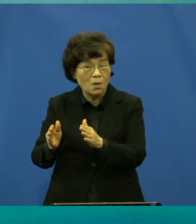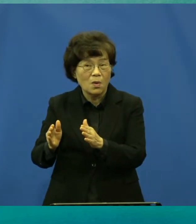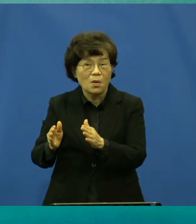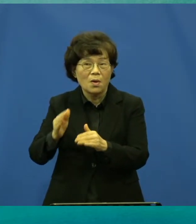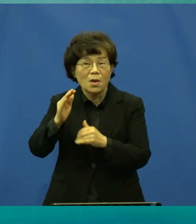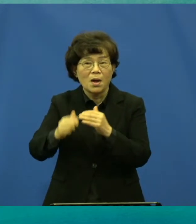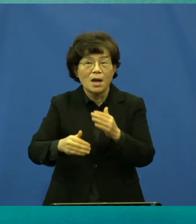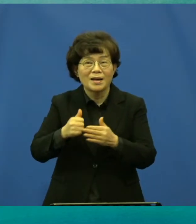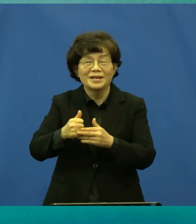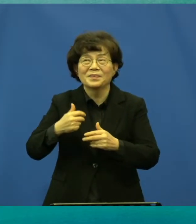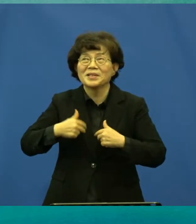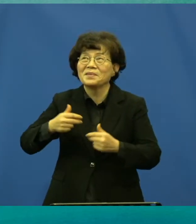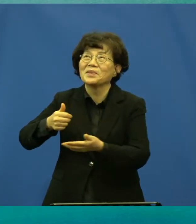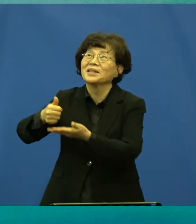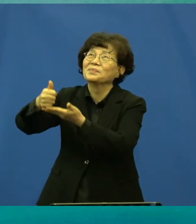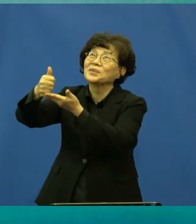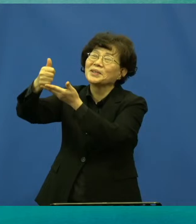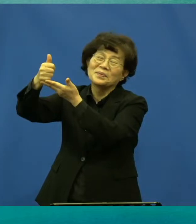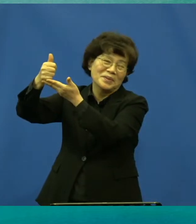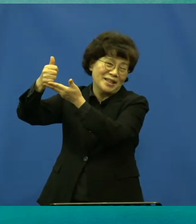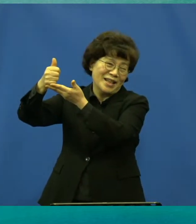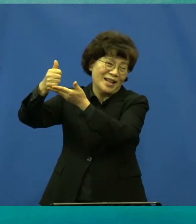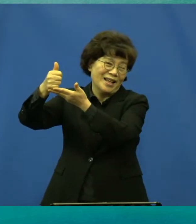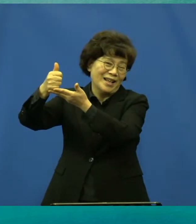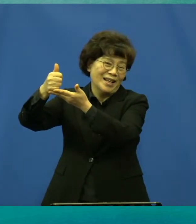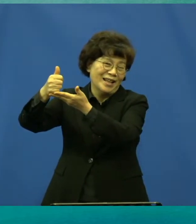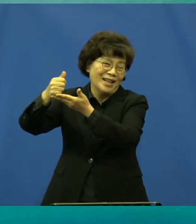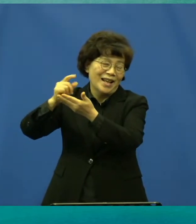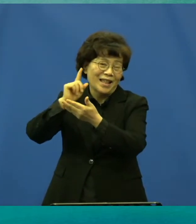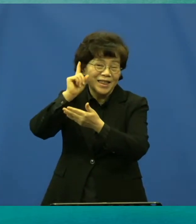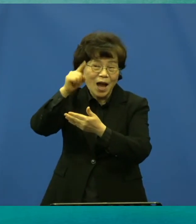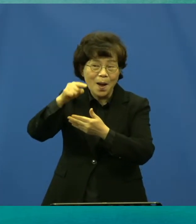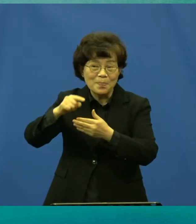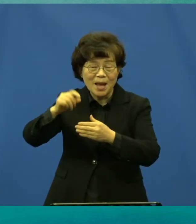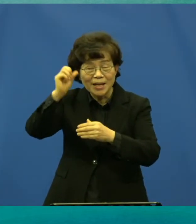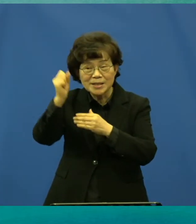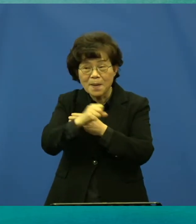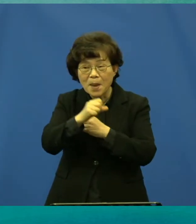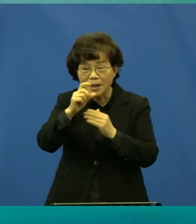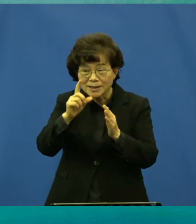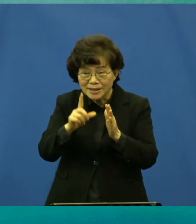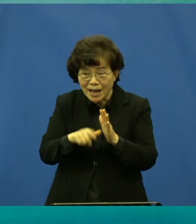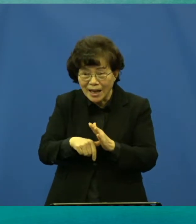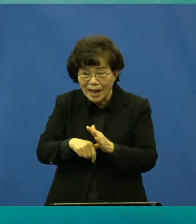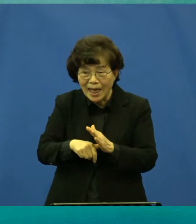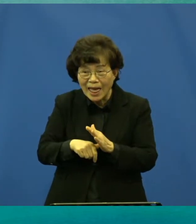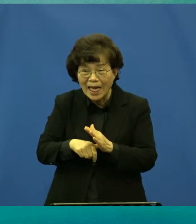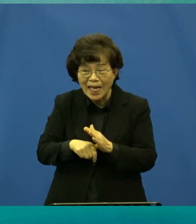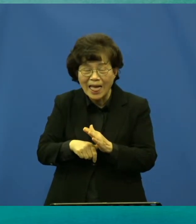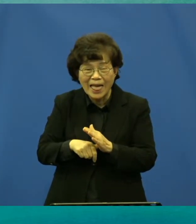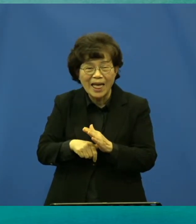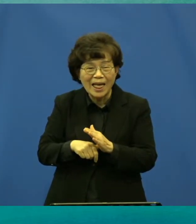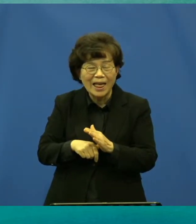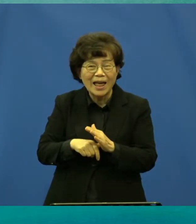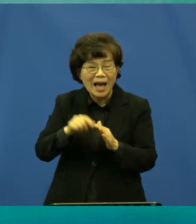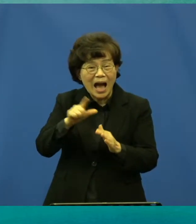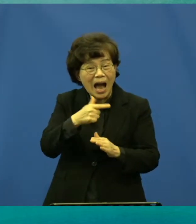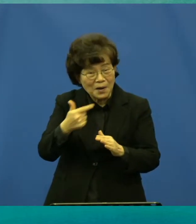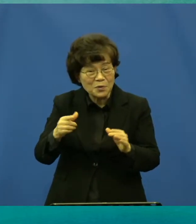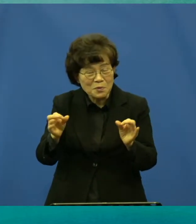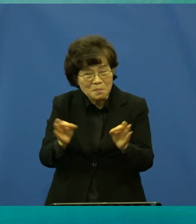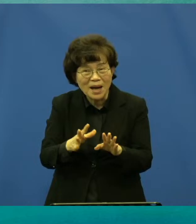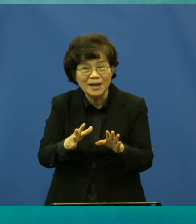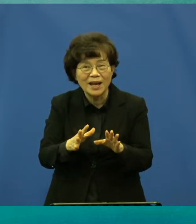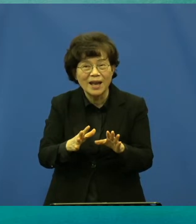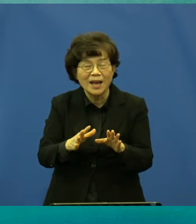하나님 재밌는 분이시죠? 이튿날 새벽에, 올해도 가지 않아, 이튿날 새벽에 그